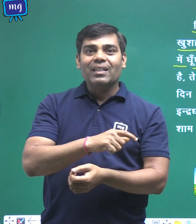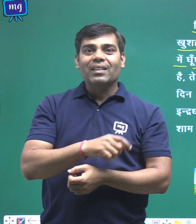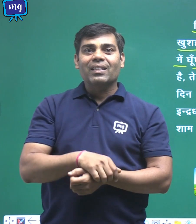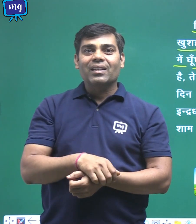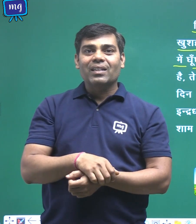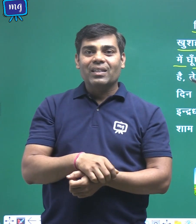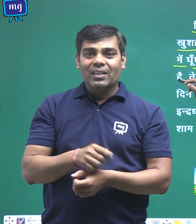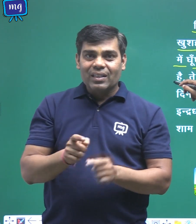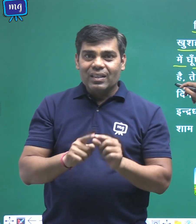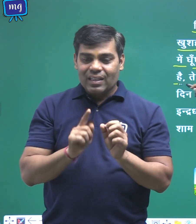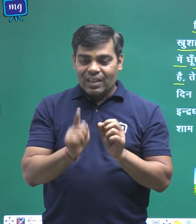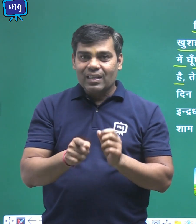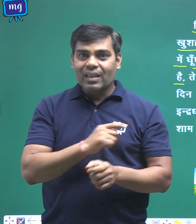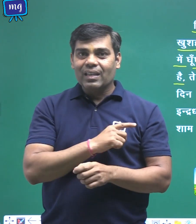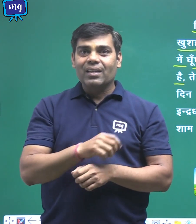करता है।